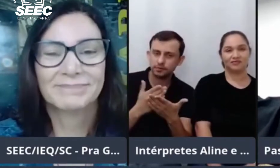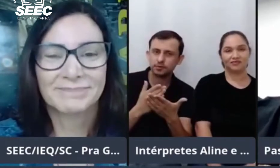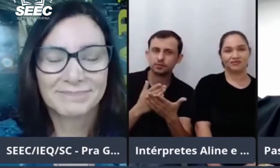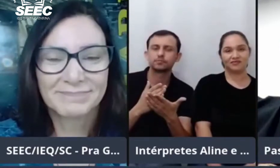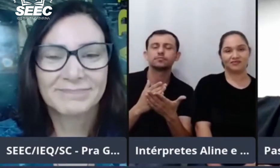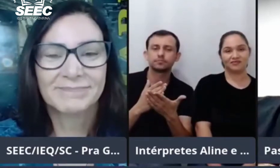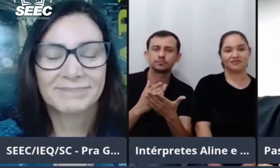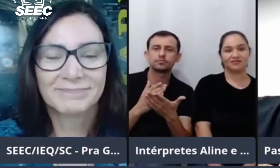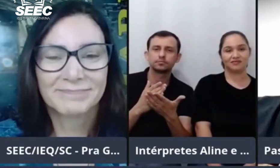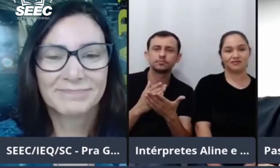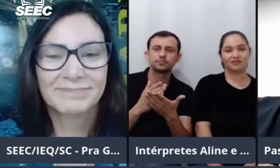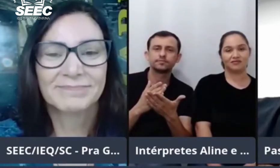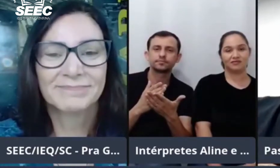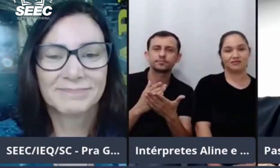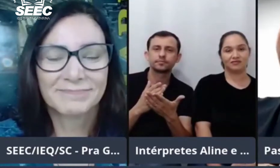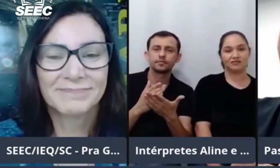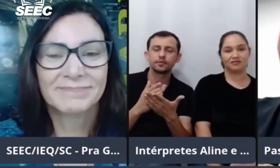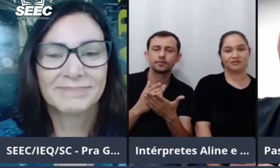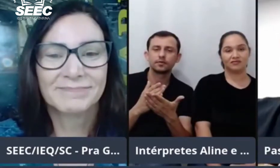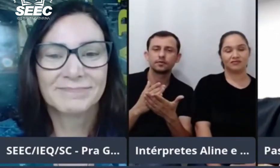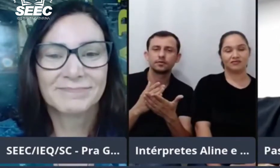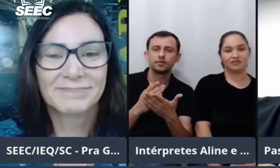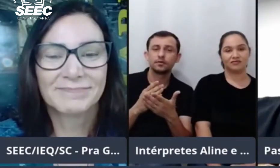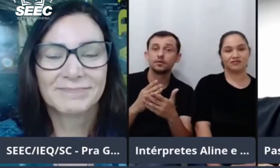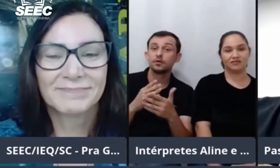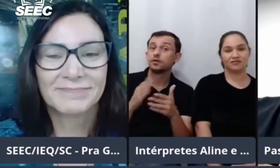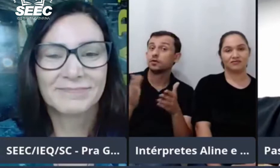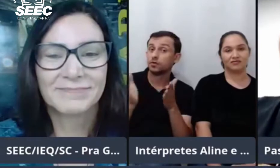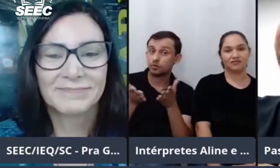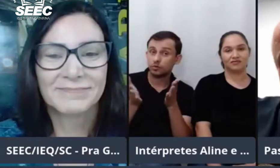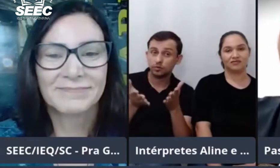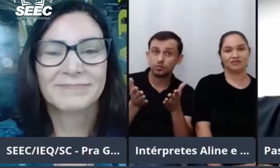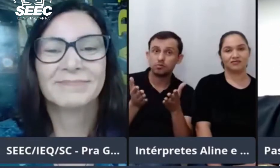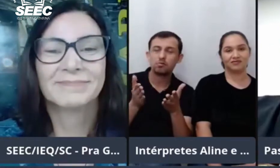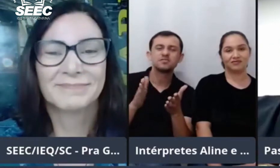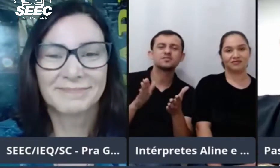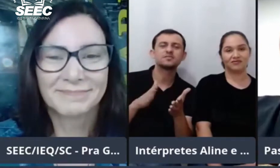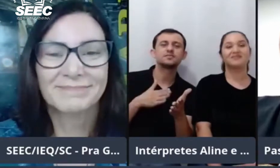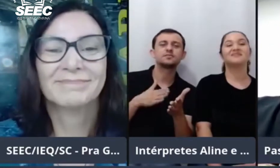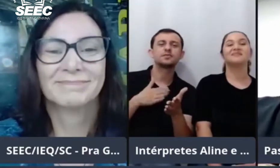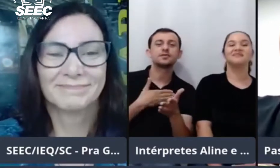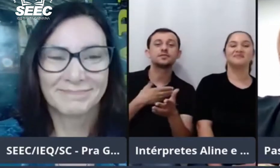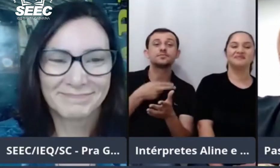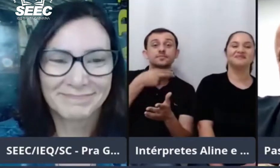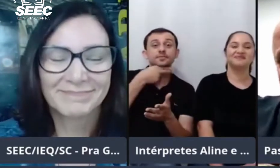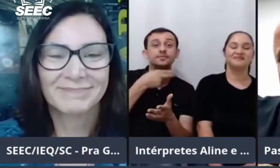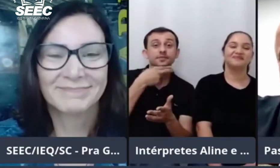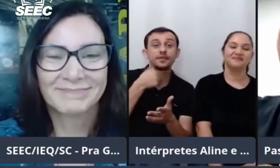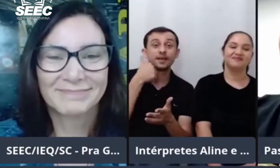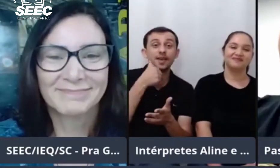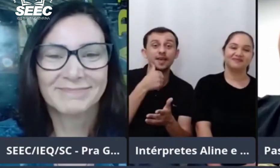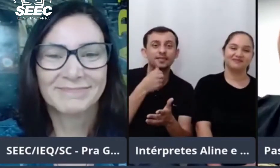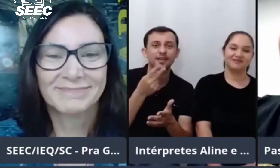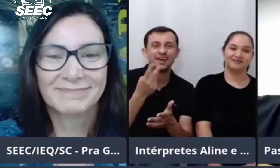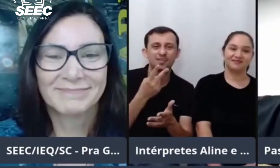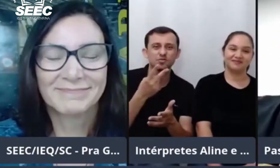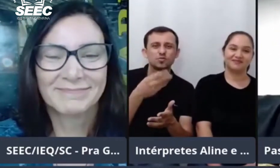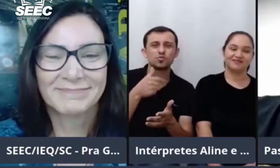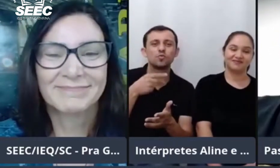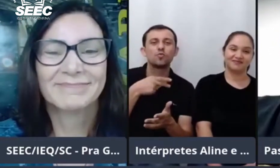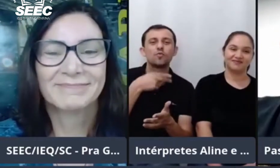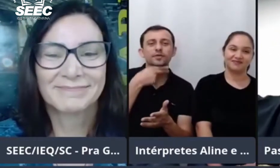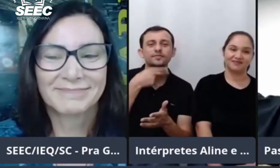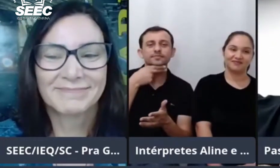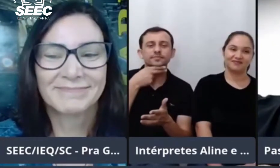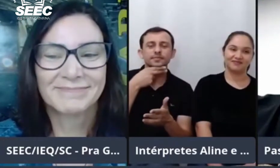anos ela se envolveu com isso, né? Hoje as minhas próprias netas também já estão envolvidas, né? Então vai alastrando esse carinho, né?